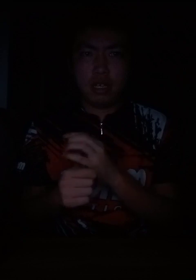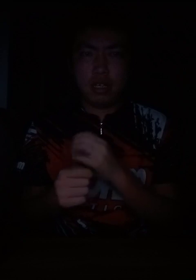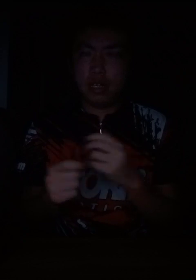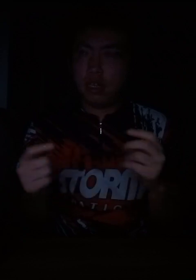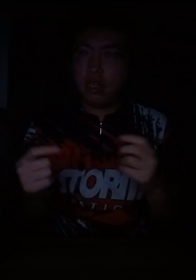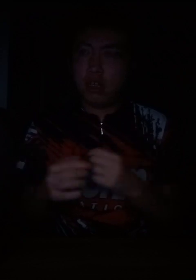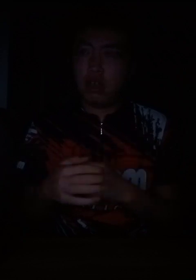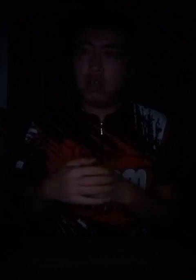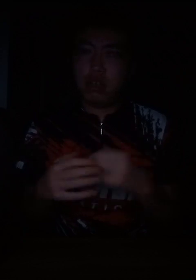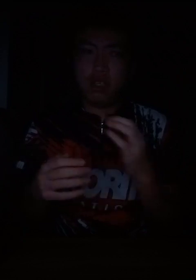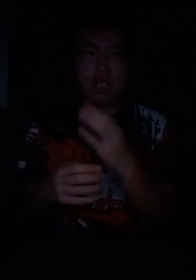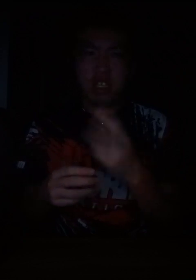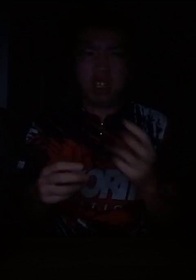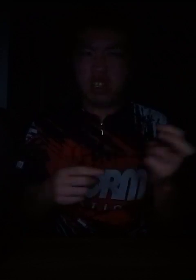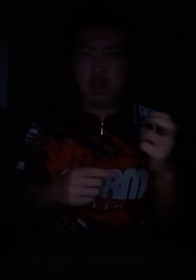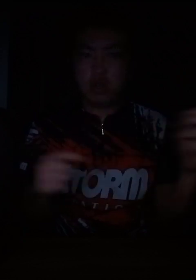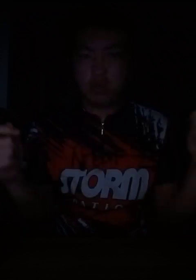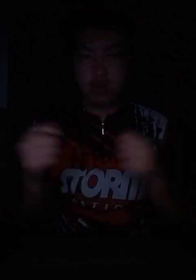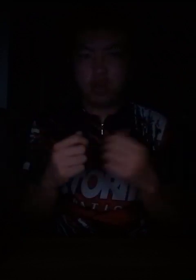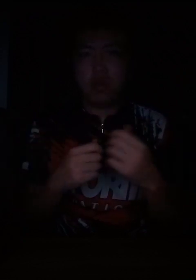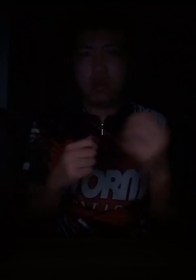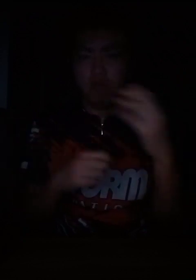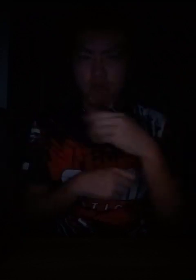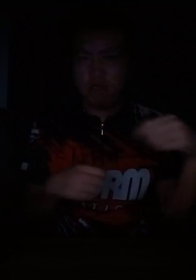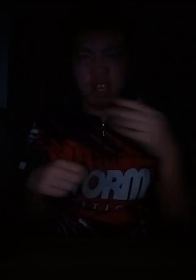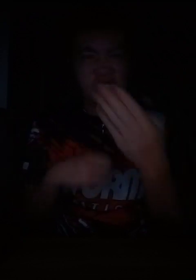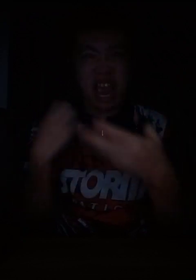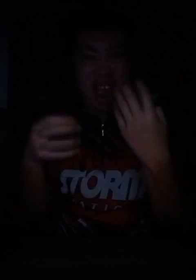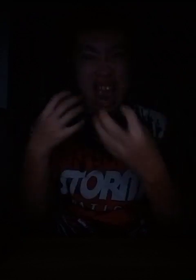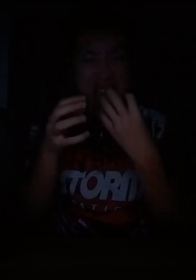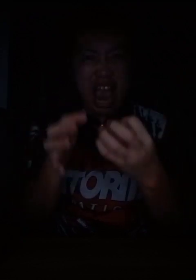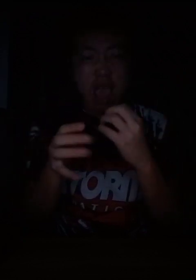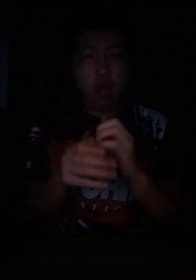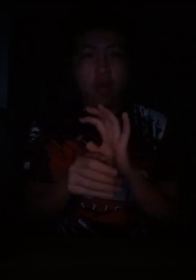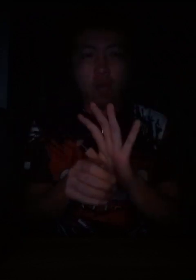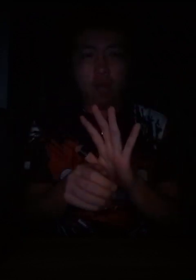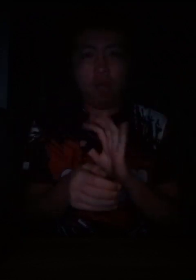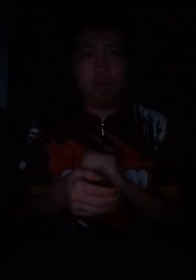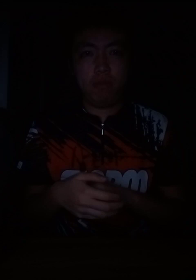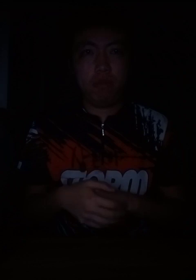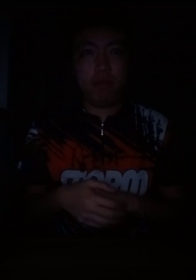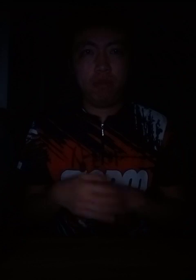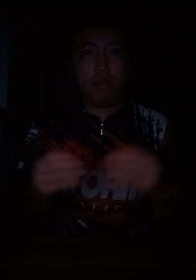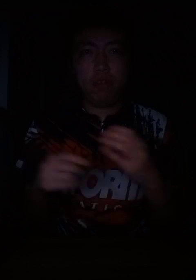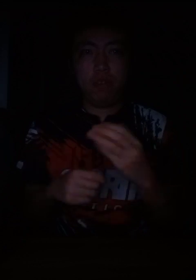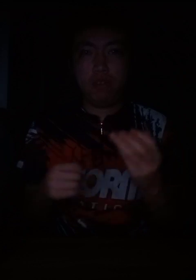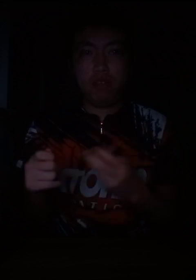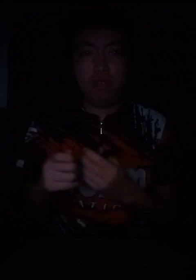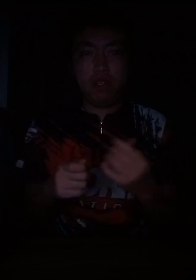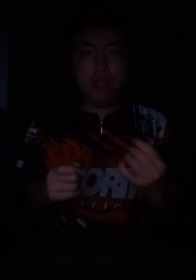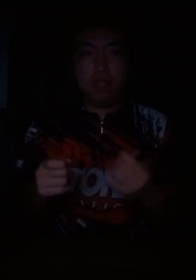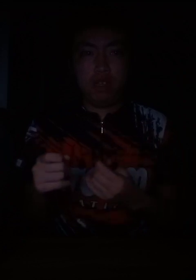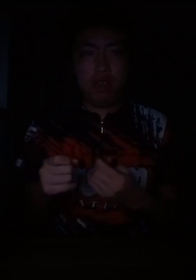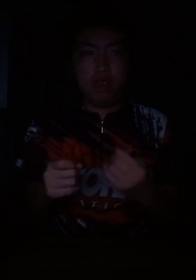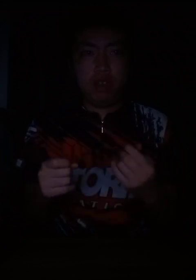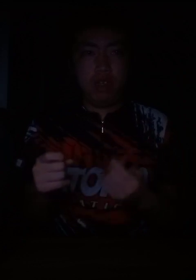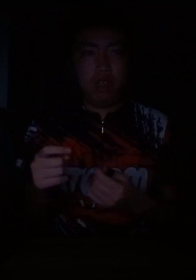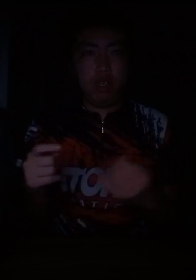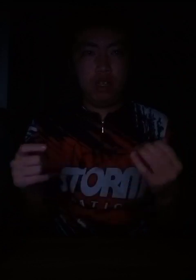청탁하였으나 뜻대로 되지 않자 오히려 손 사장을 협박했다고 밝혔습니다. 경찰은 현재 내사가 진행 중이라며 손 사장을